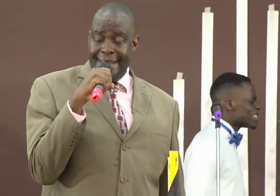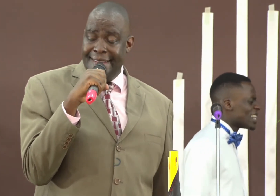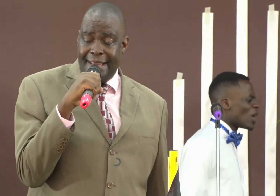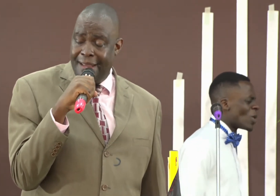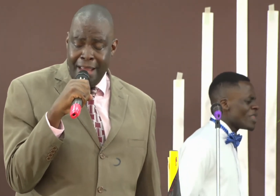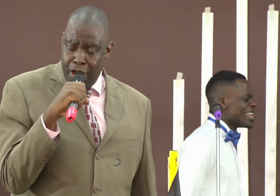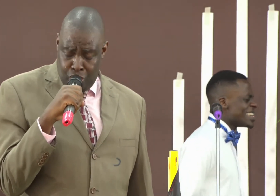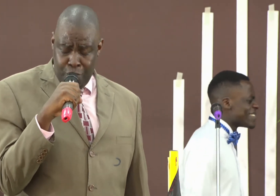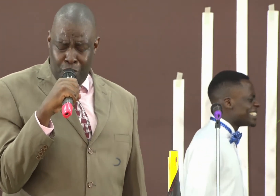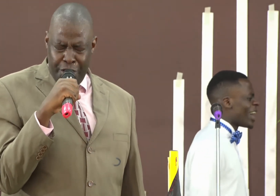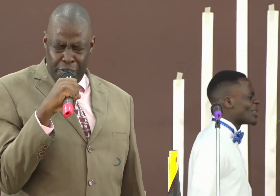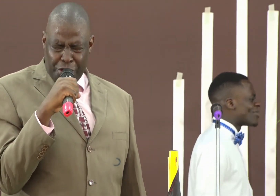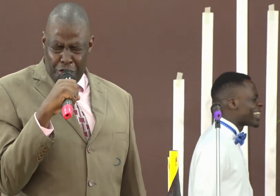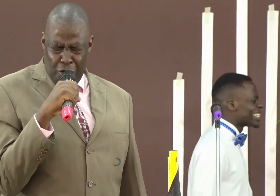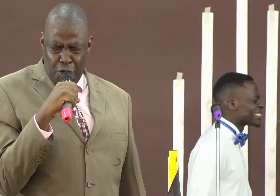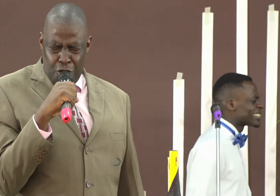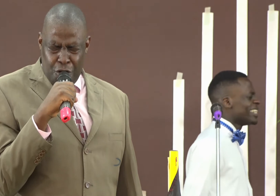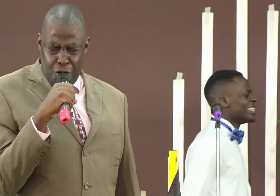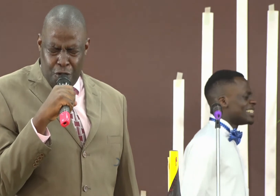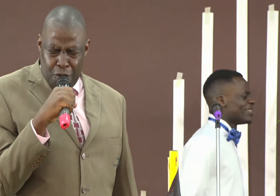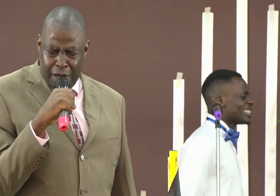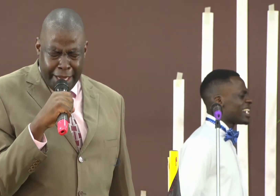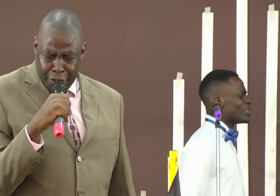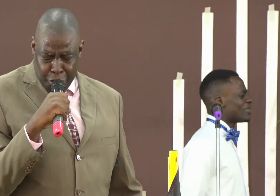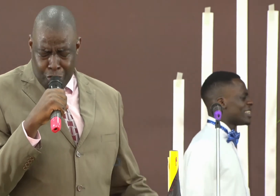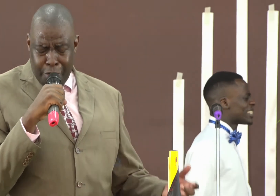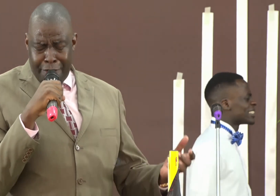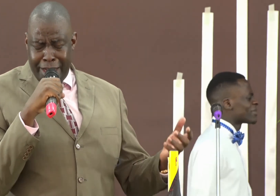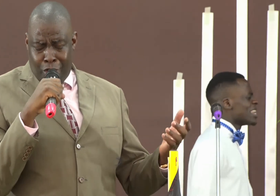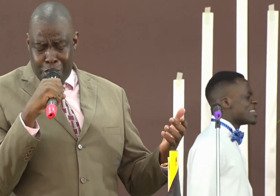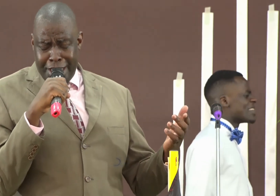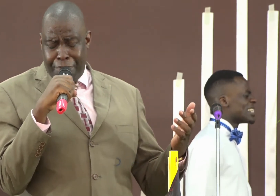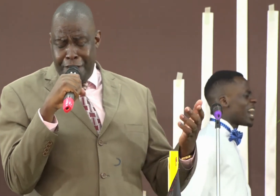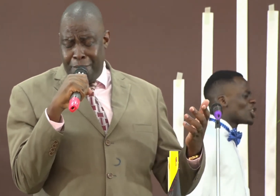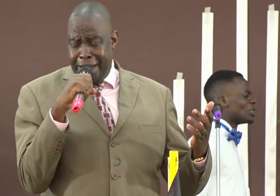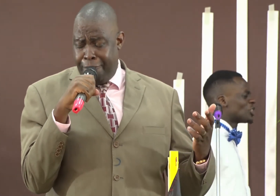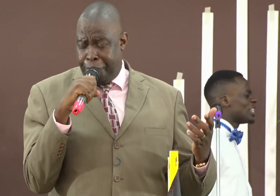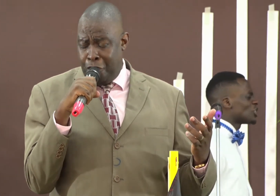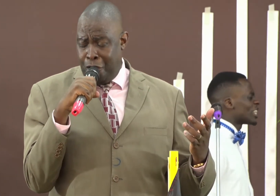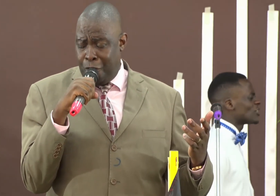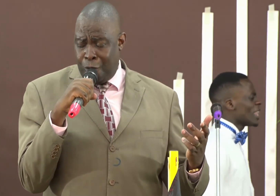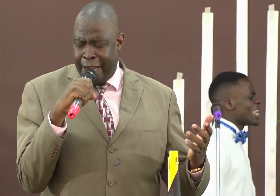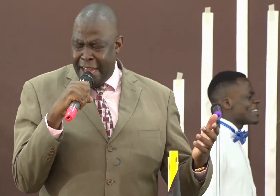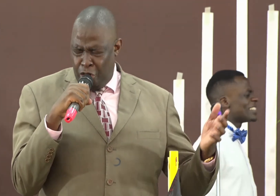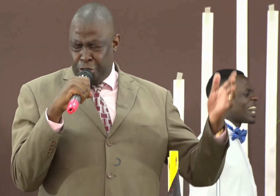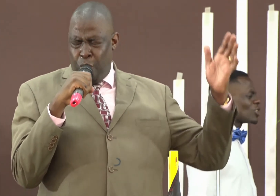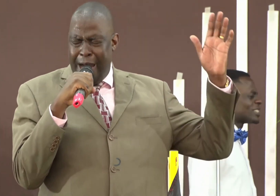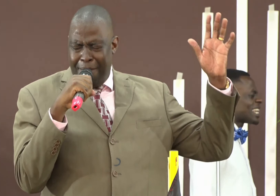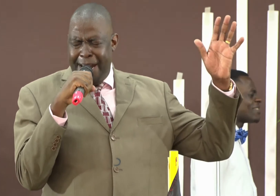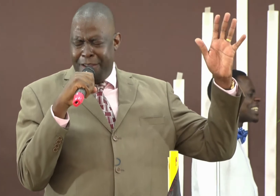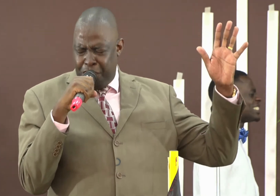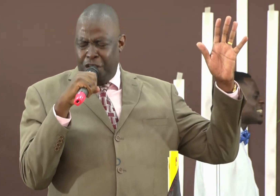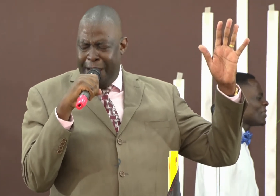otubere omwoyo mutukuvu tukuwa emikono gyaffe eminafu